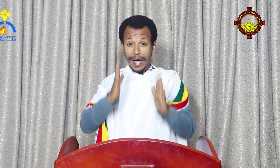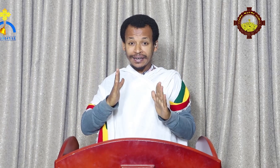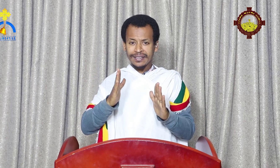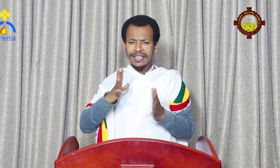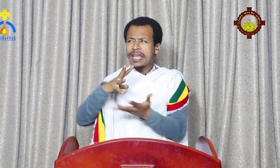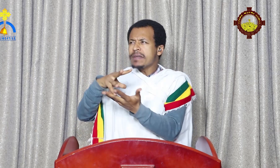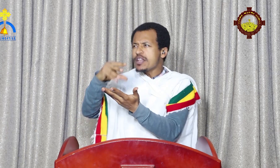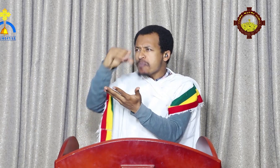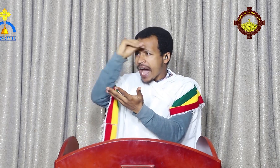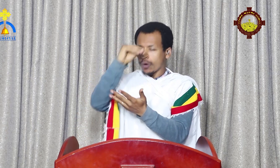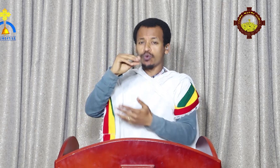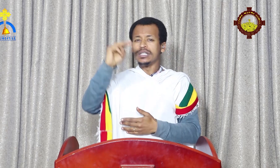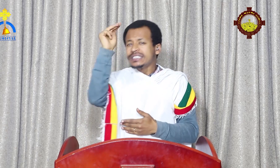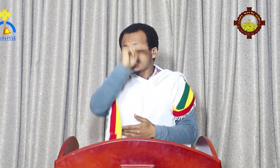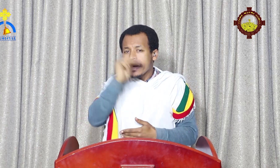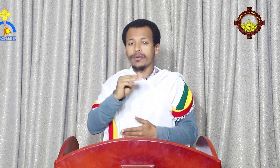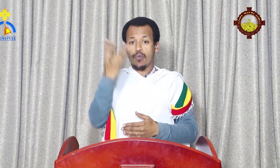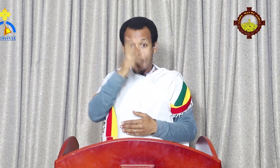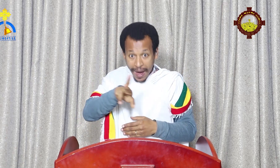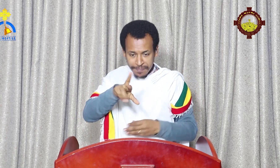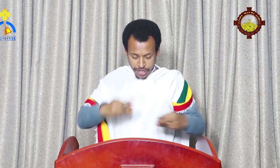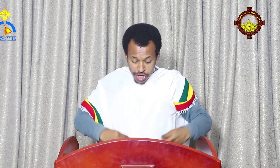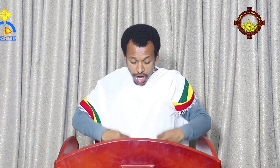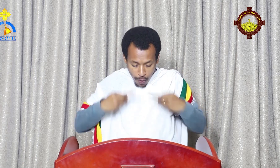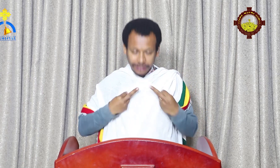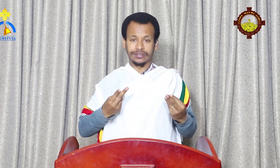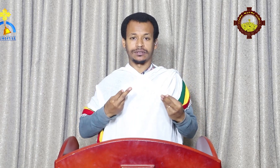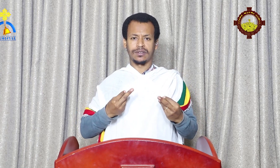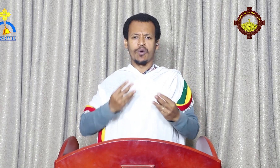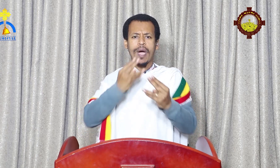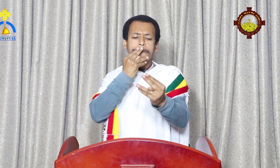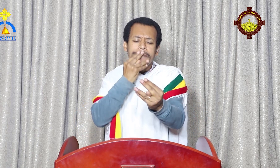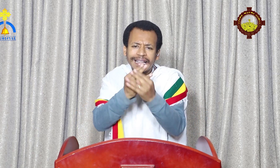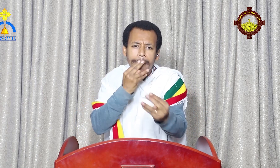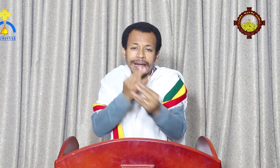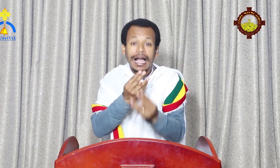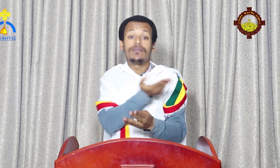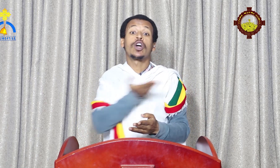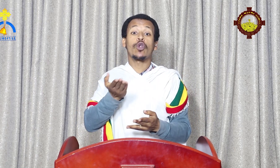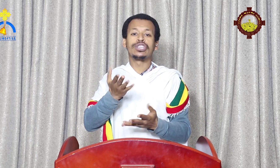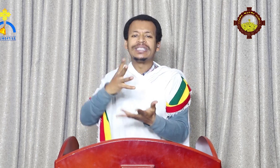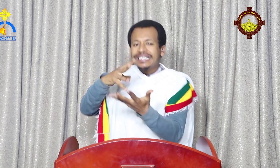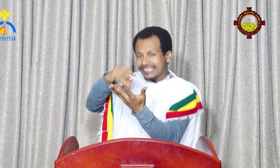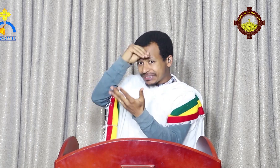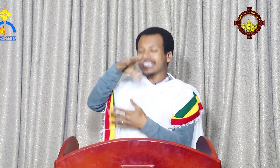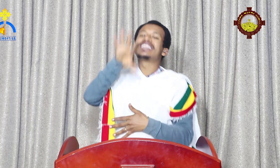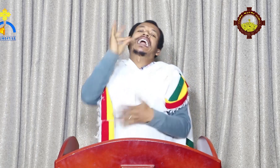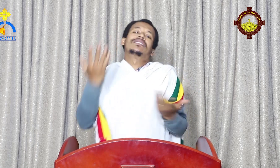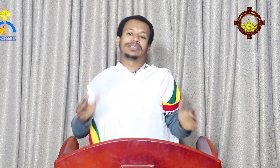ከቅዱሳን የምንማረው ጥበብ ወይም ህይወት ወይም መልካም ነገሮች ትምህርት